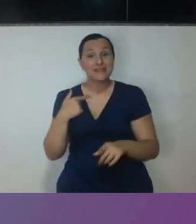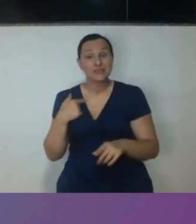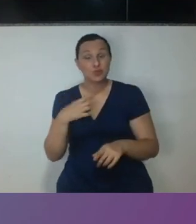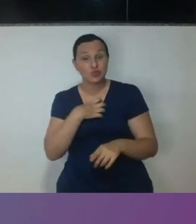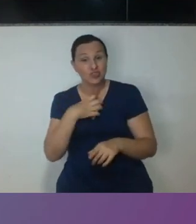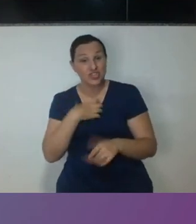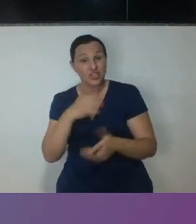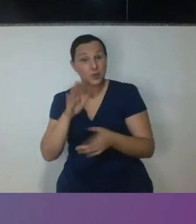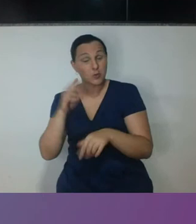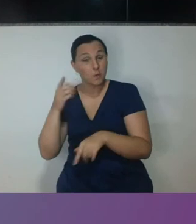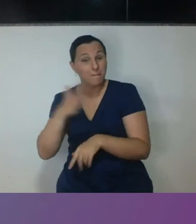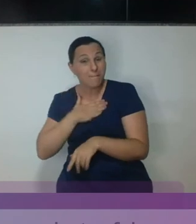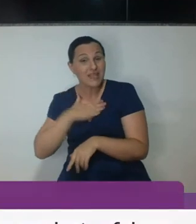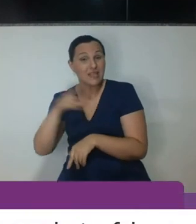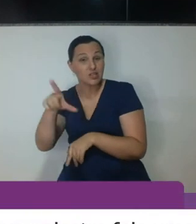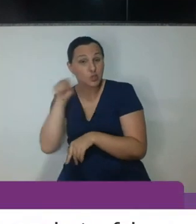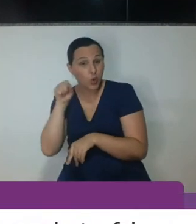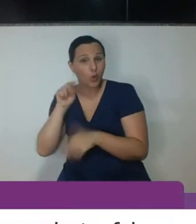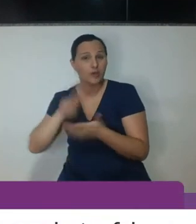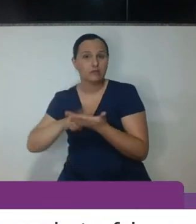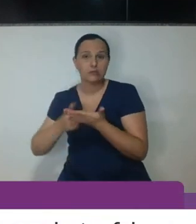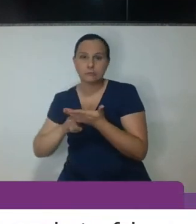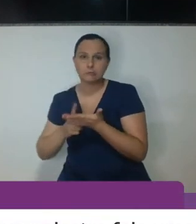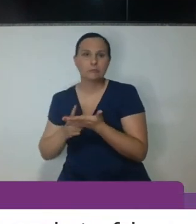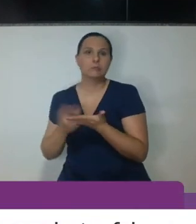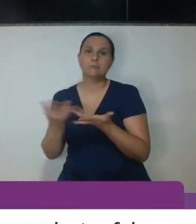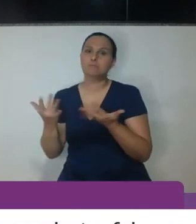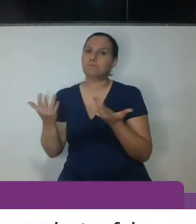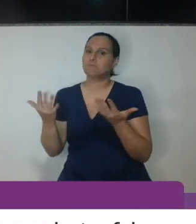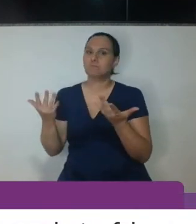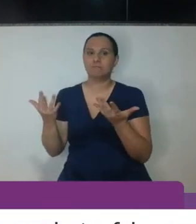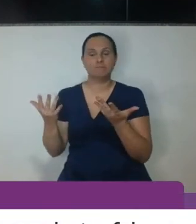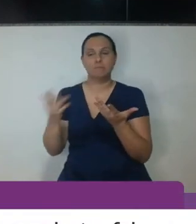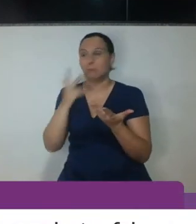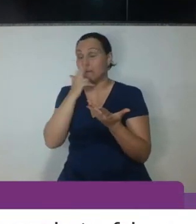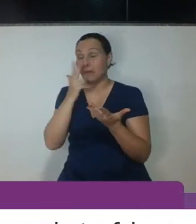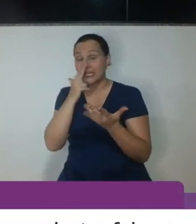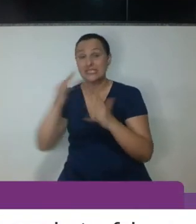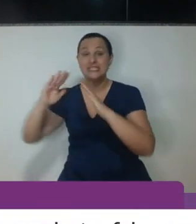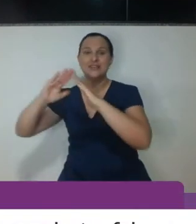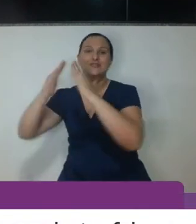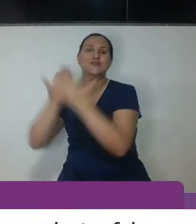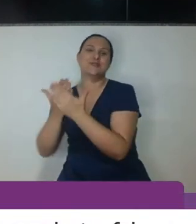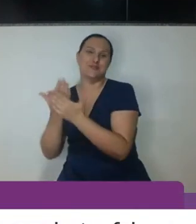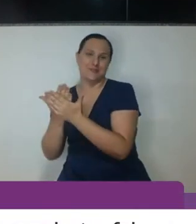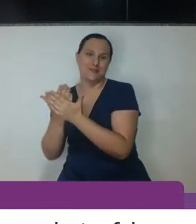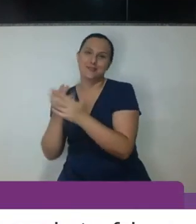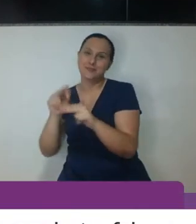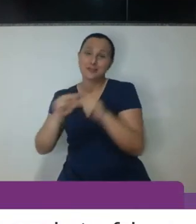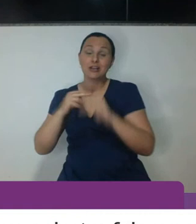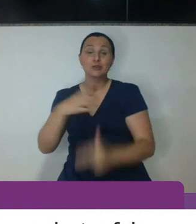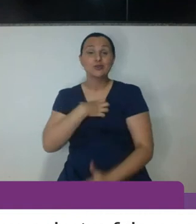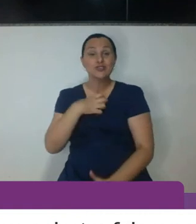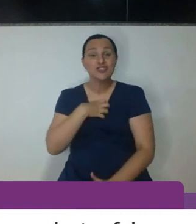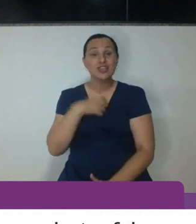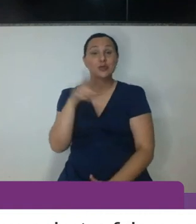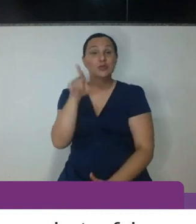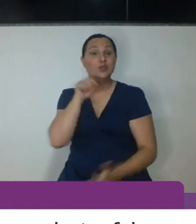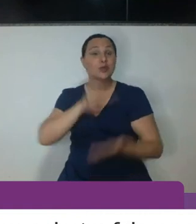que eu devia estar sinalizando. Inês, quando o palestrante, no decorrer da sua palestra, fala em outra